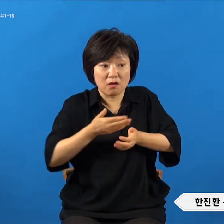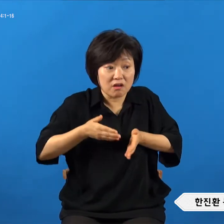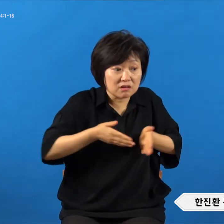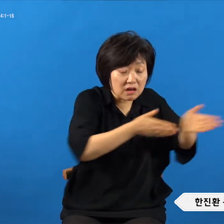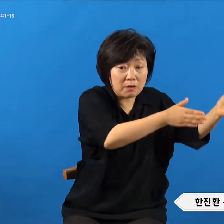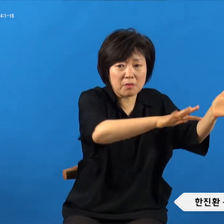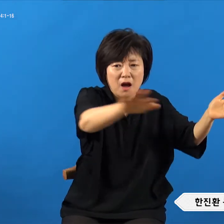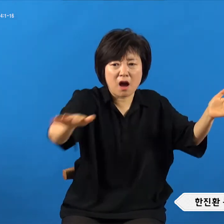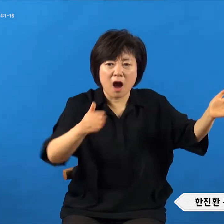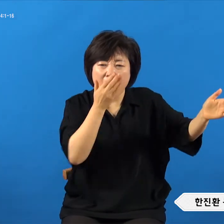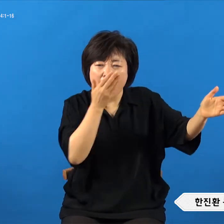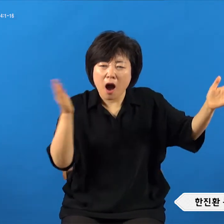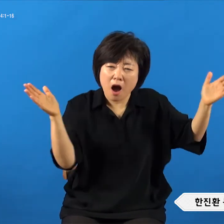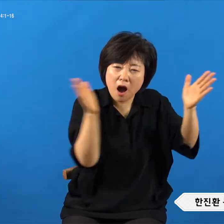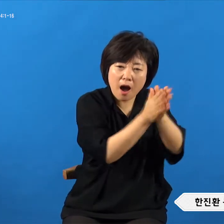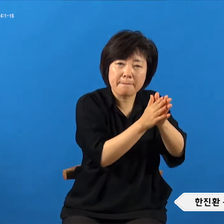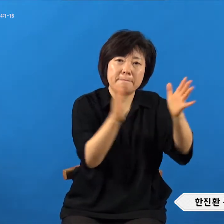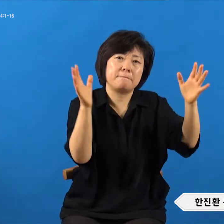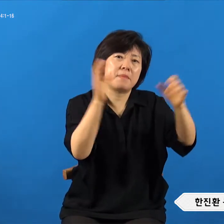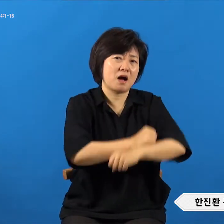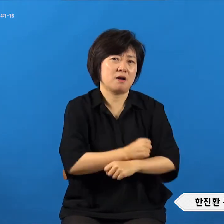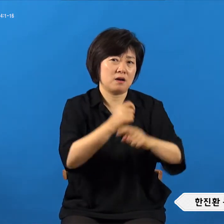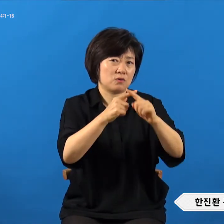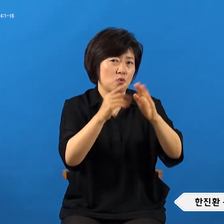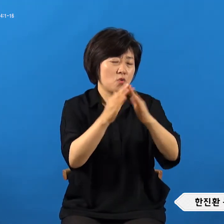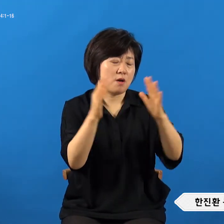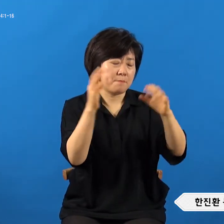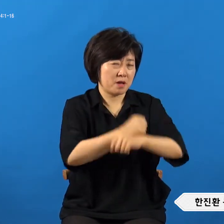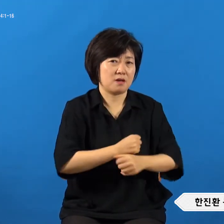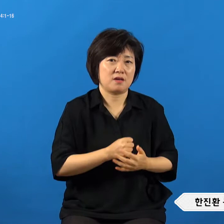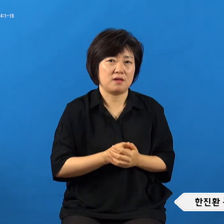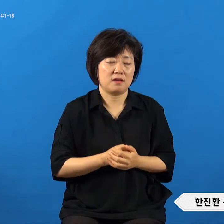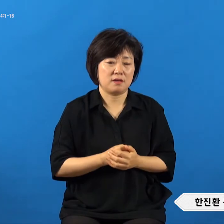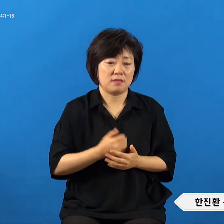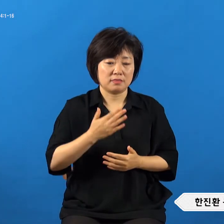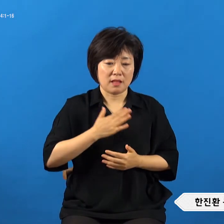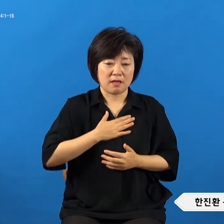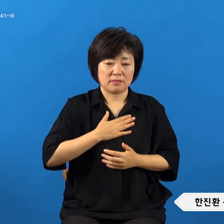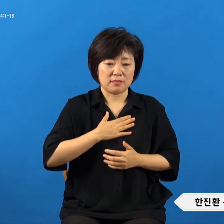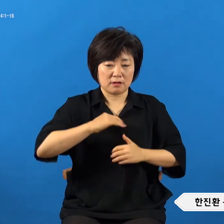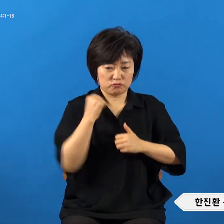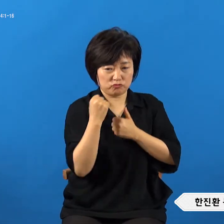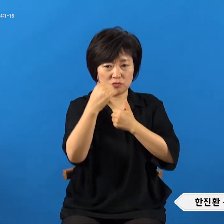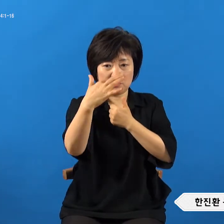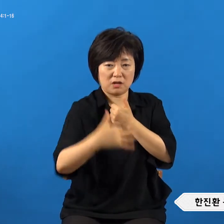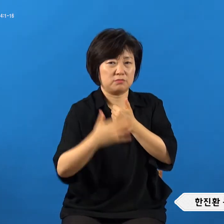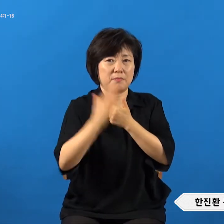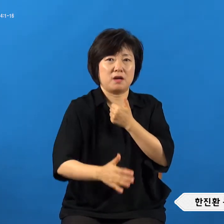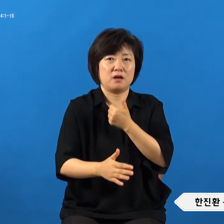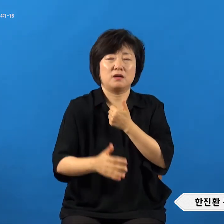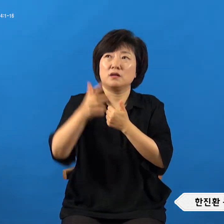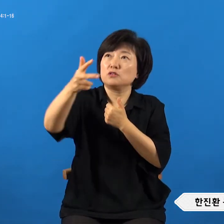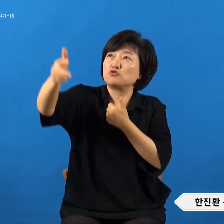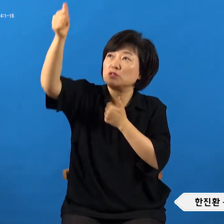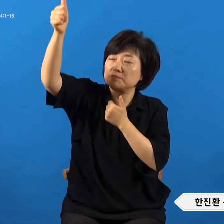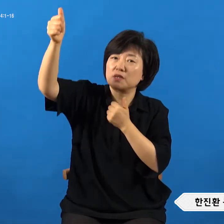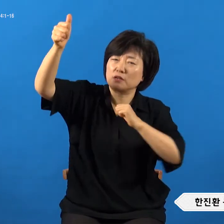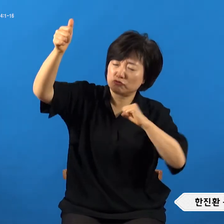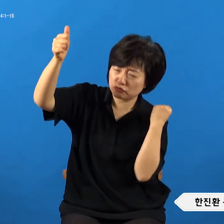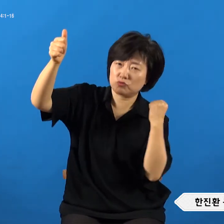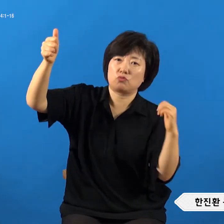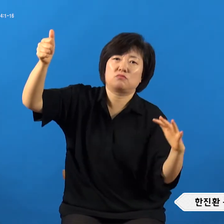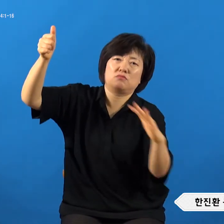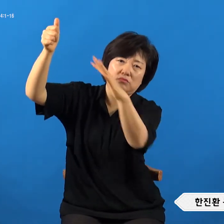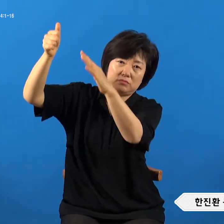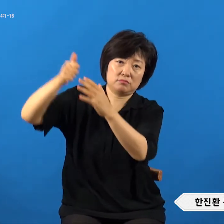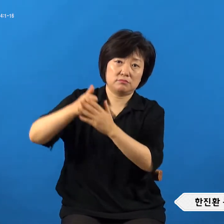그러면 그건 교회에 재앙이 될 것입니다. 저에게 순종하지 마시고 주님께 순종하십시오. 제가 장로님들에게